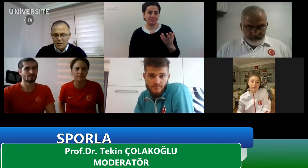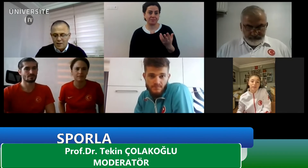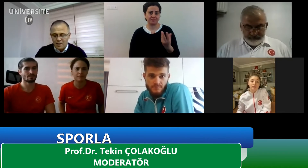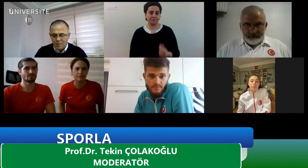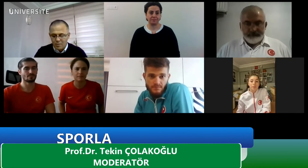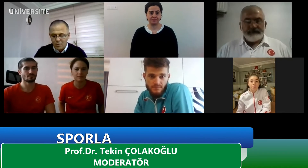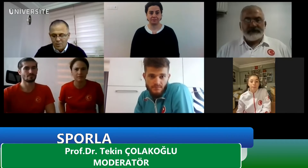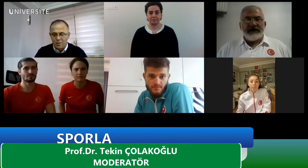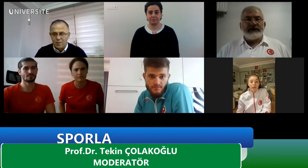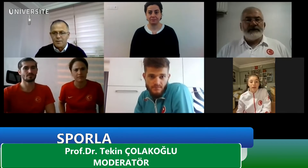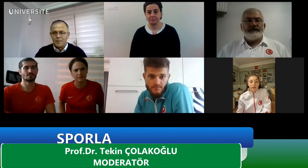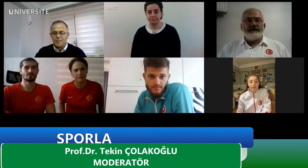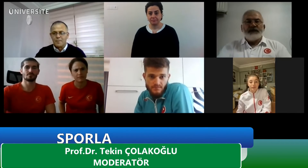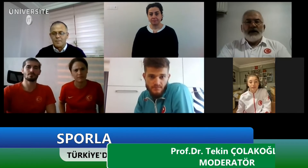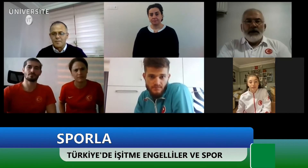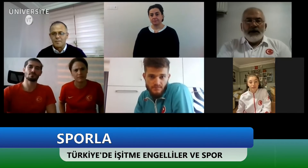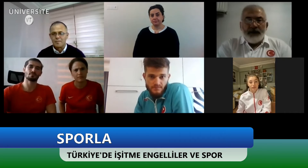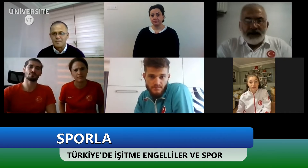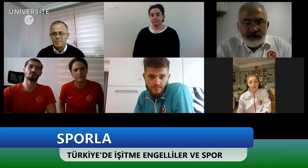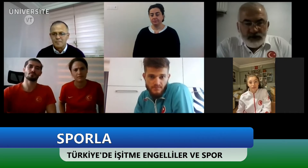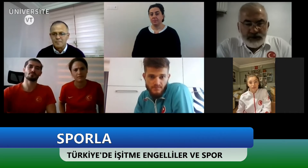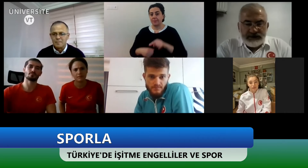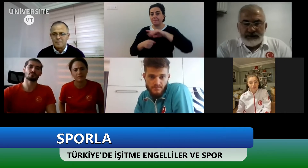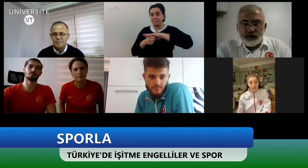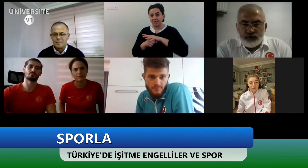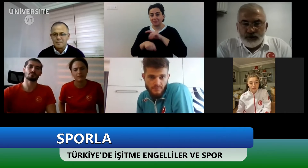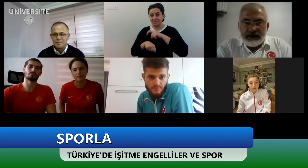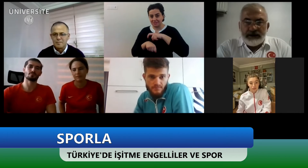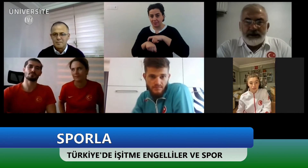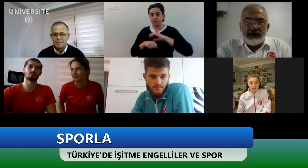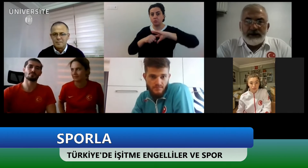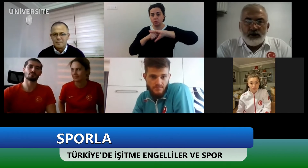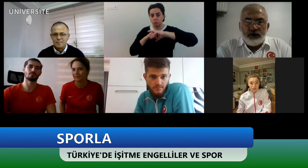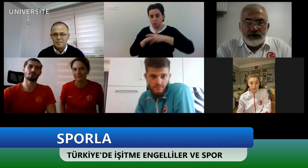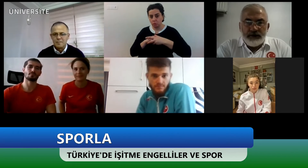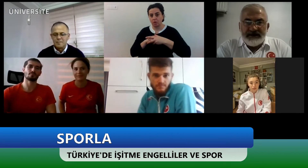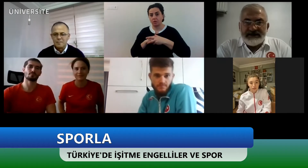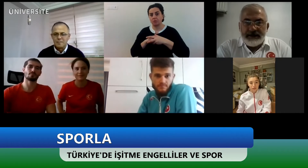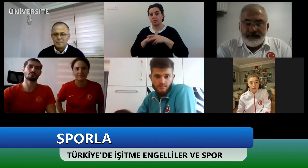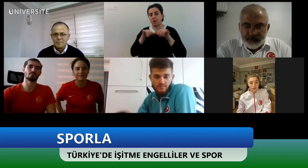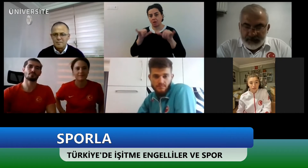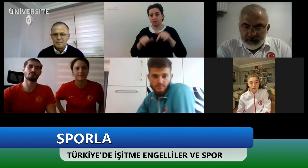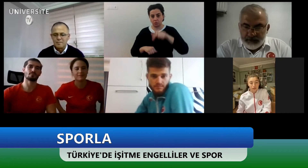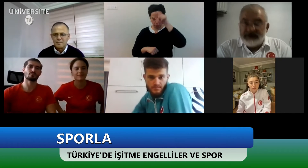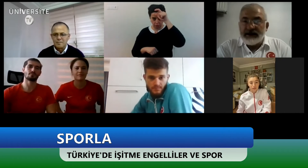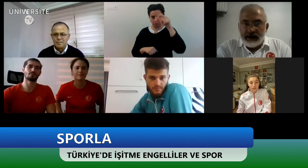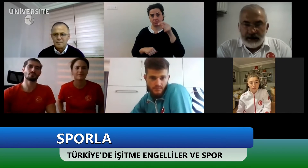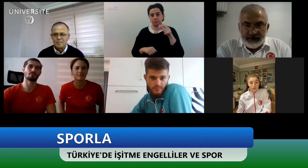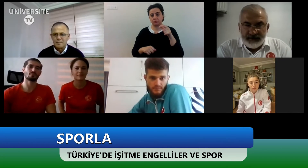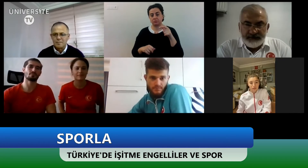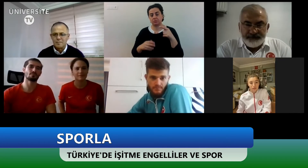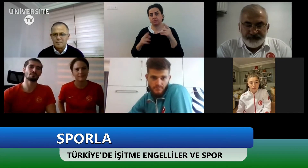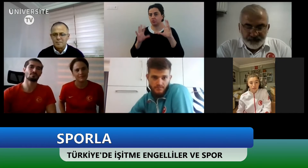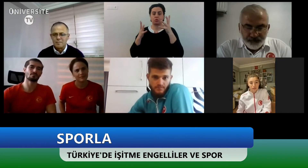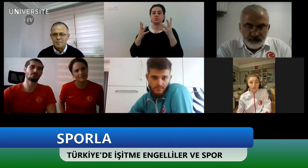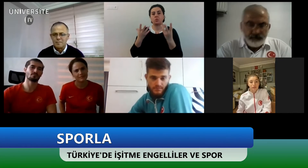bilgi verirseniz memnun oluruz. Evet. Pandemi sürecine bütün dünyada olduğu gibi biz de birden